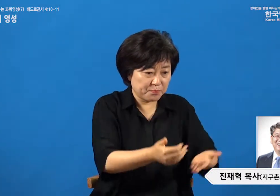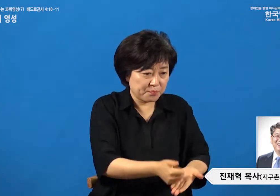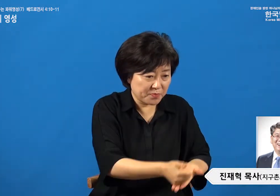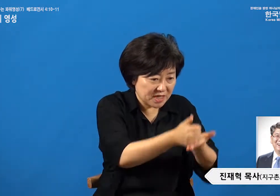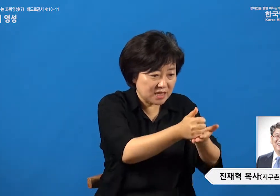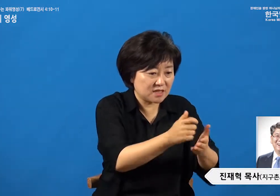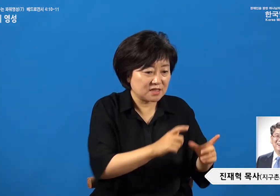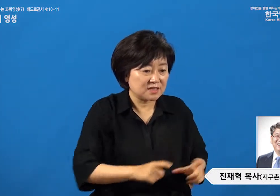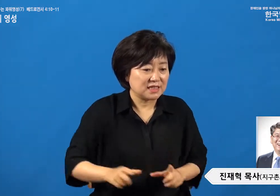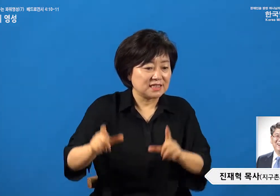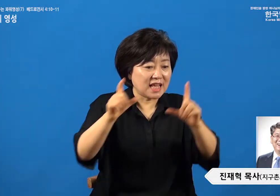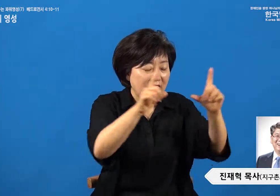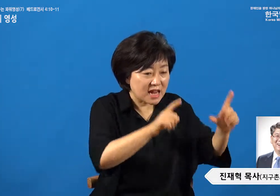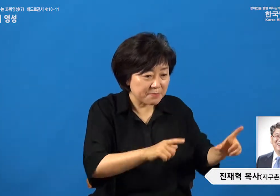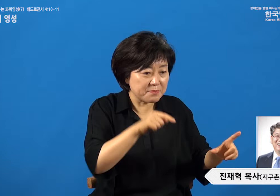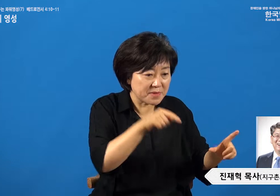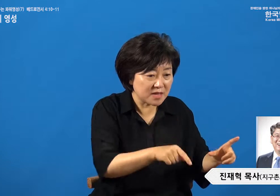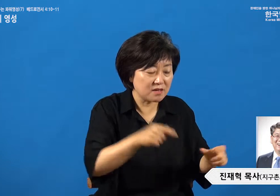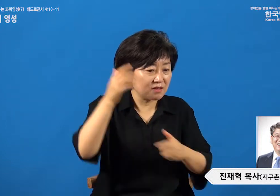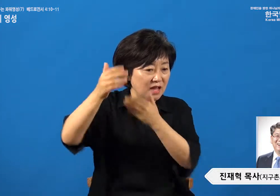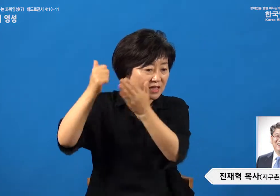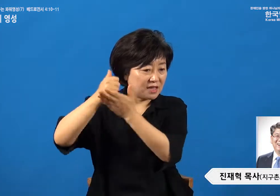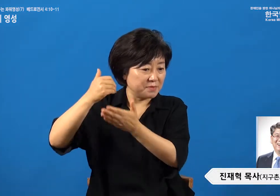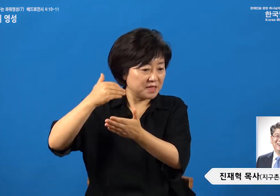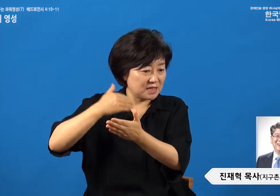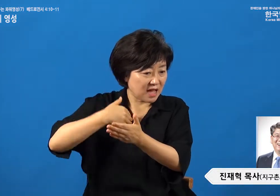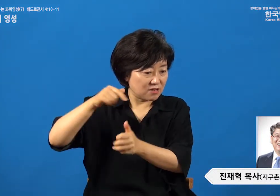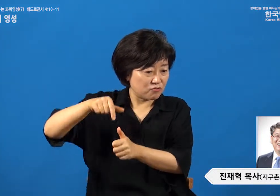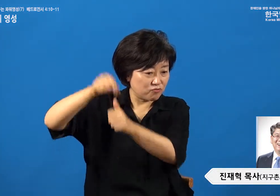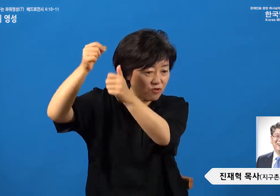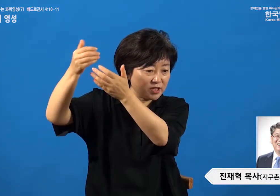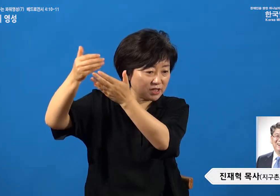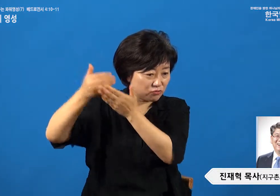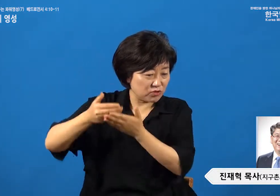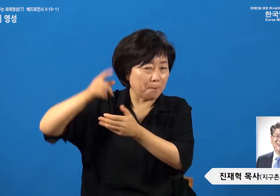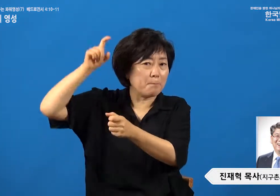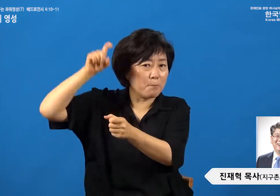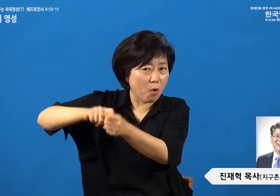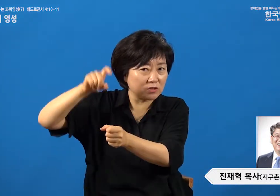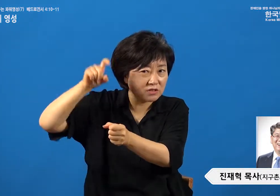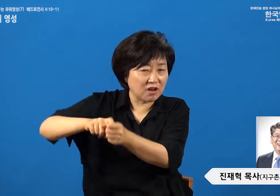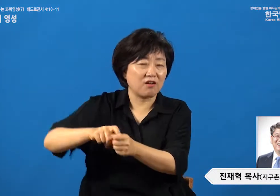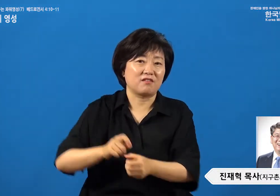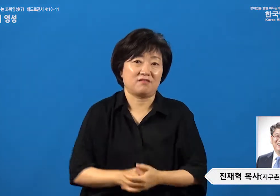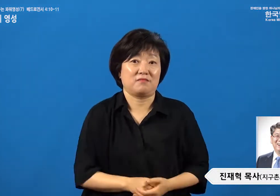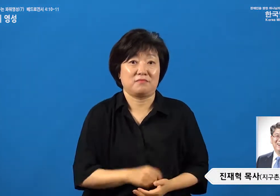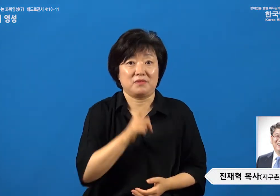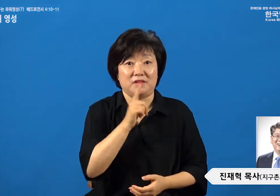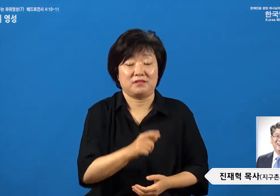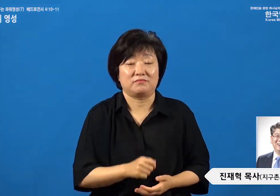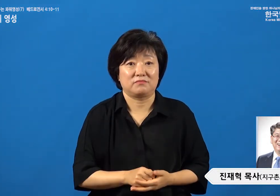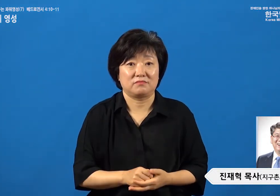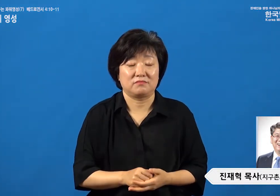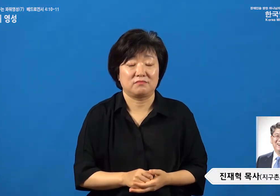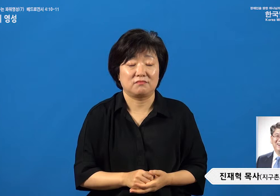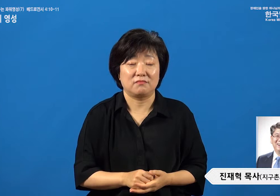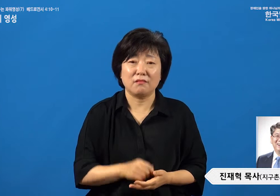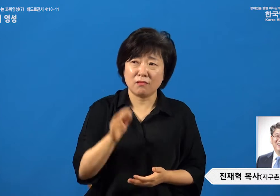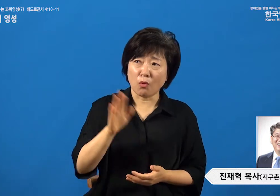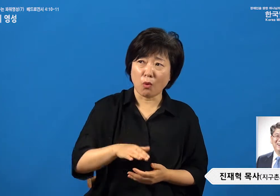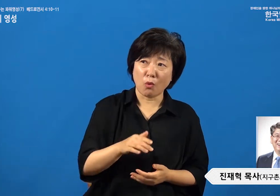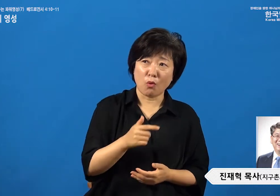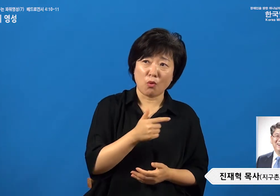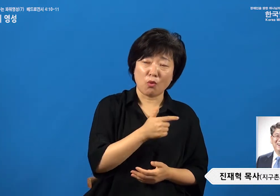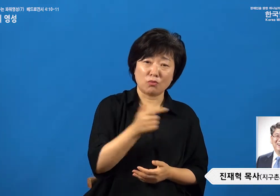부르신 목적이 되고 있다는 사실을 성경은 말씀합니다. 그럼 우리는 이렇게 질문할지